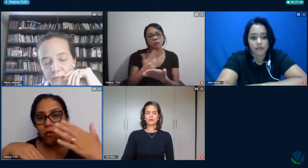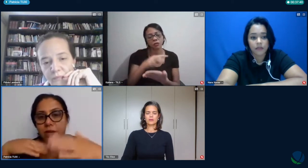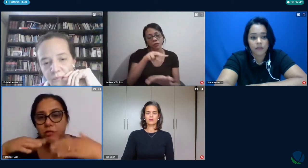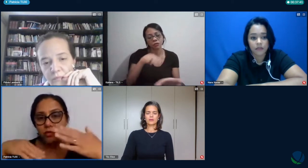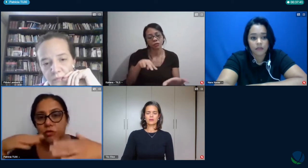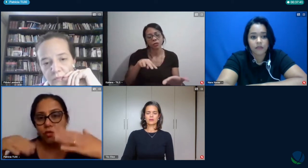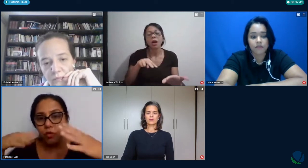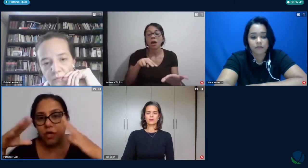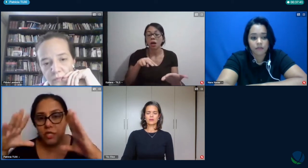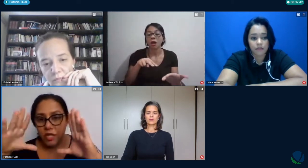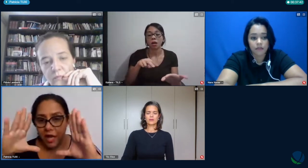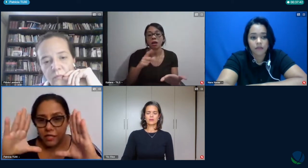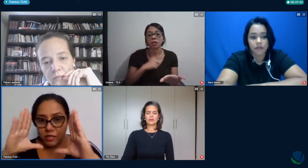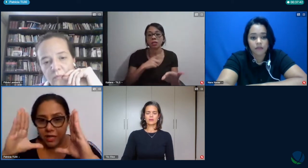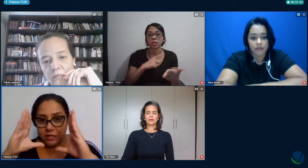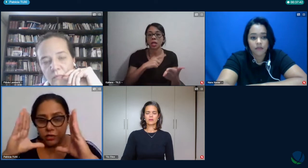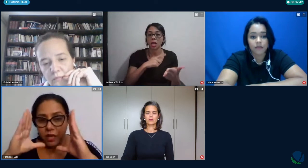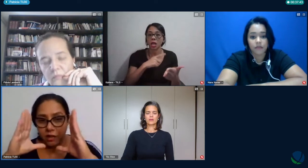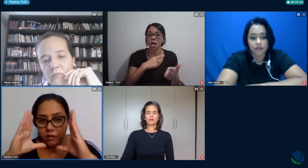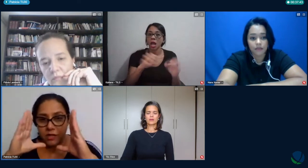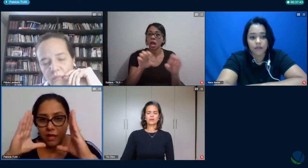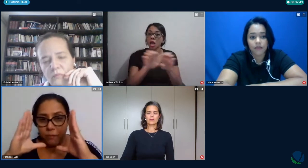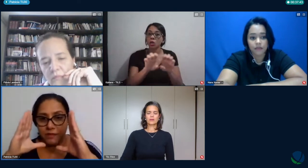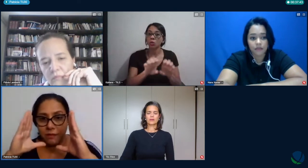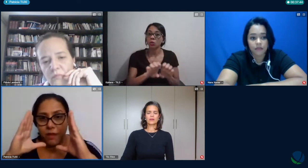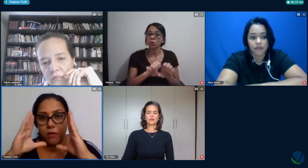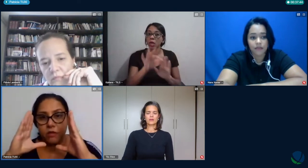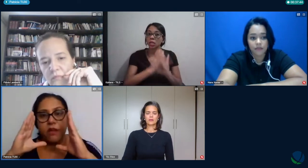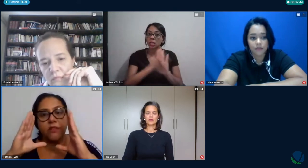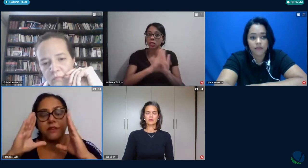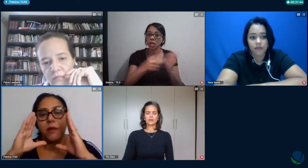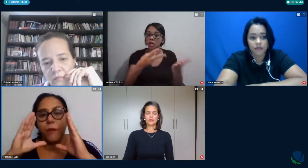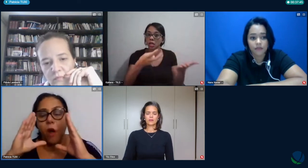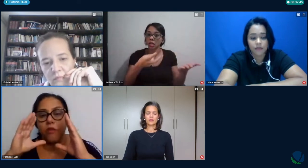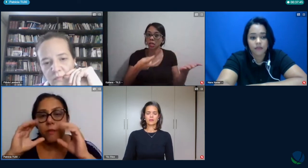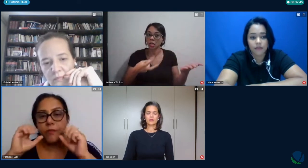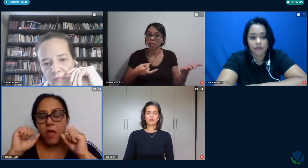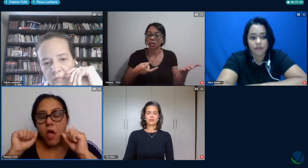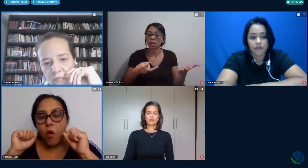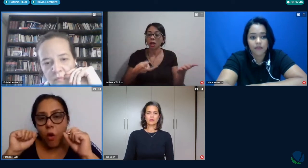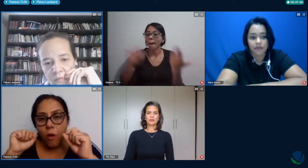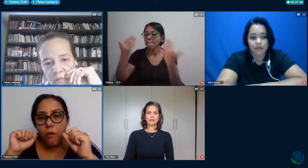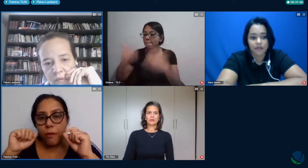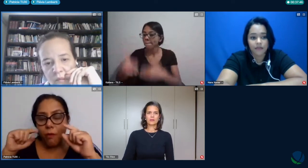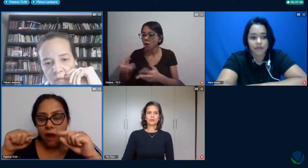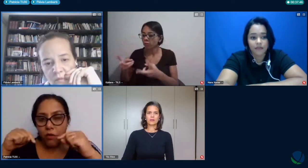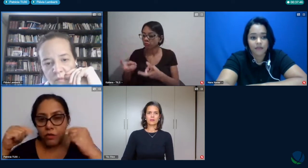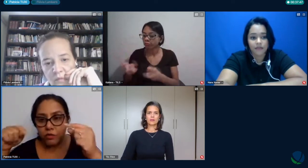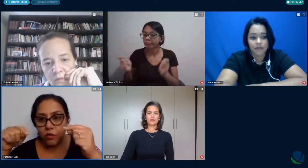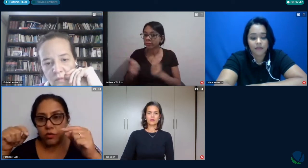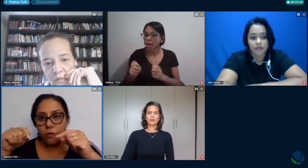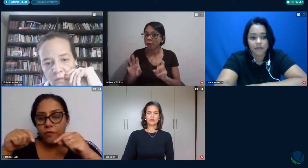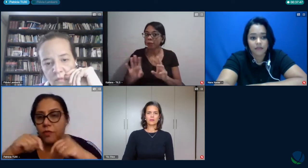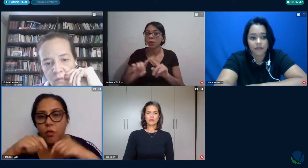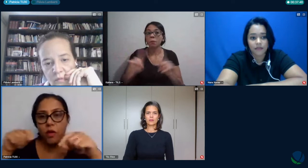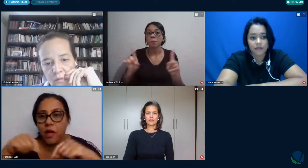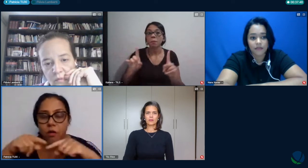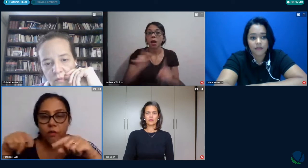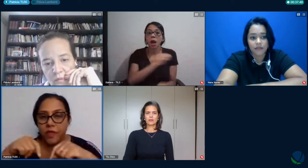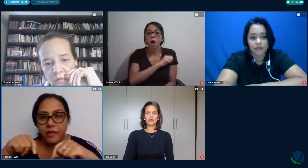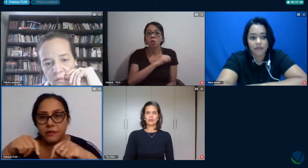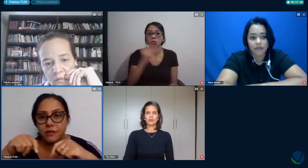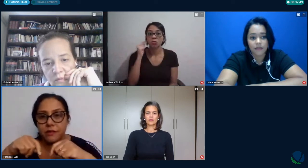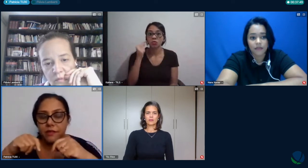ele tem uma estrutura já de texto que ele consegue perceber quando vai fazer a prova. Como para o aluno surdo